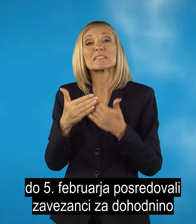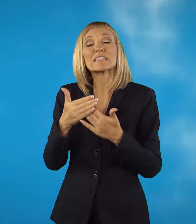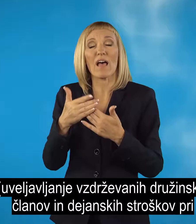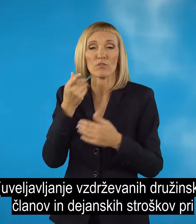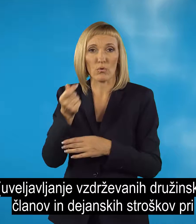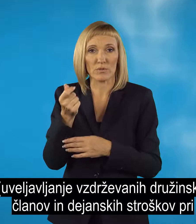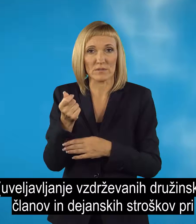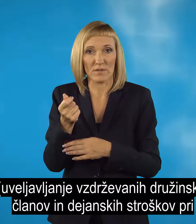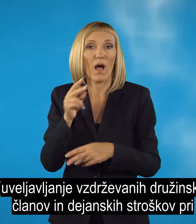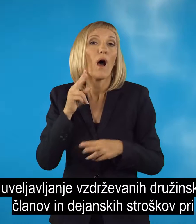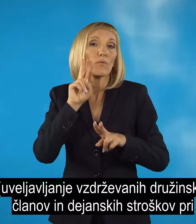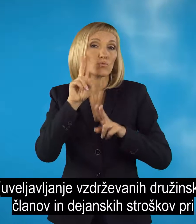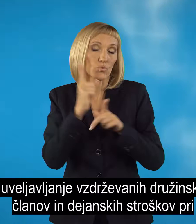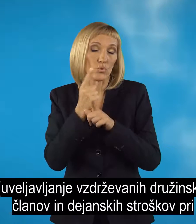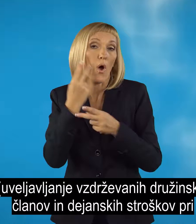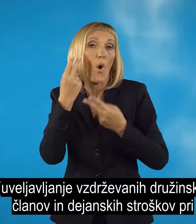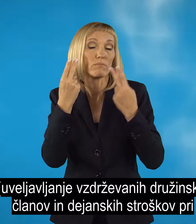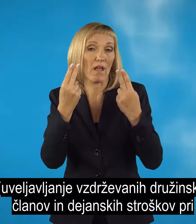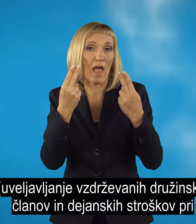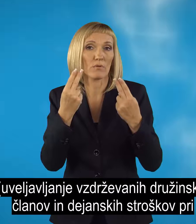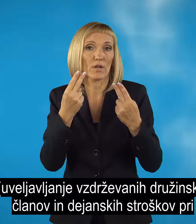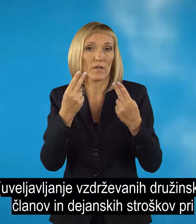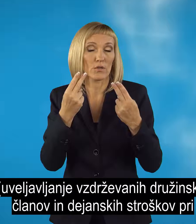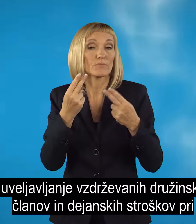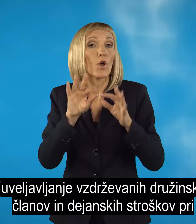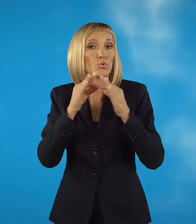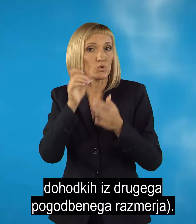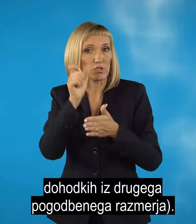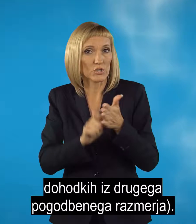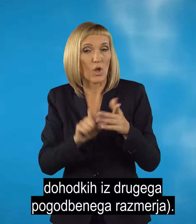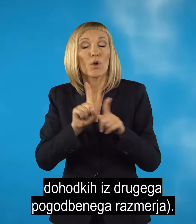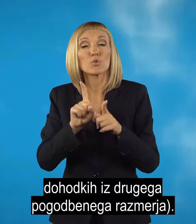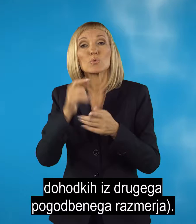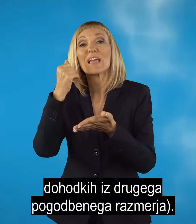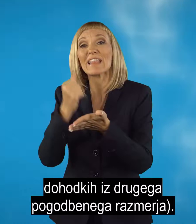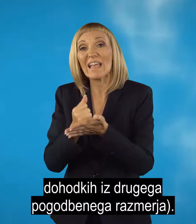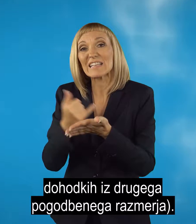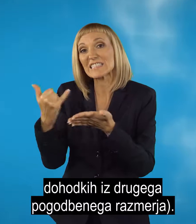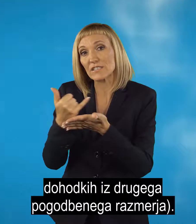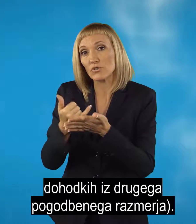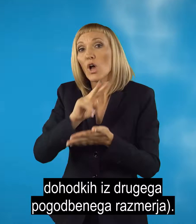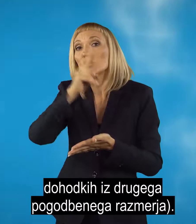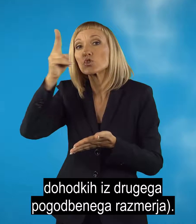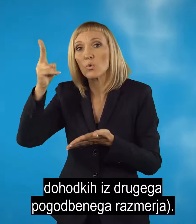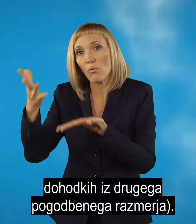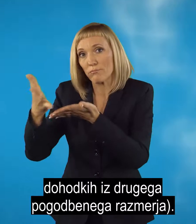uveljavljanje vzdrževanih družinskih članov in dejanskih stroškov pri dohodkih iz drugega pogodbenega razmerja.